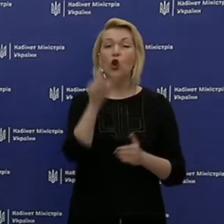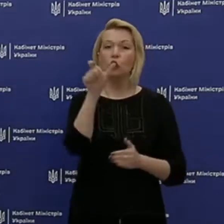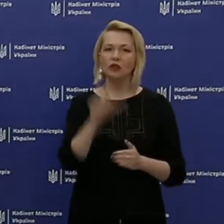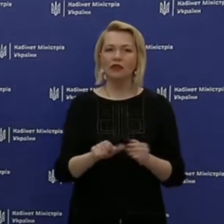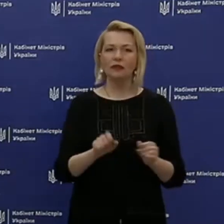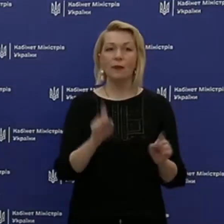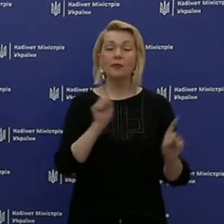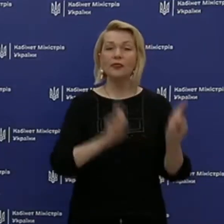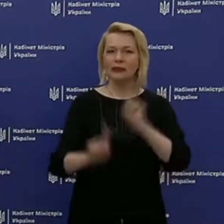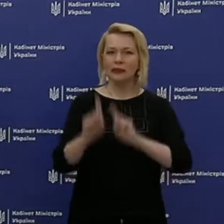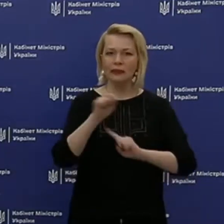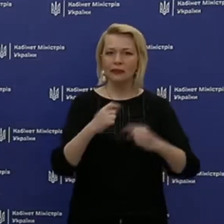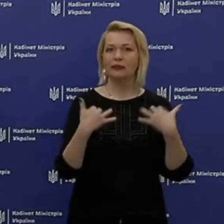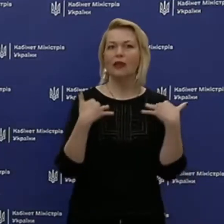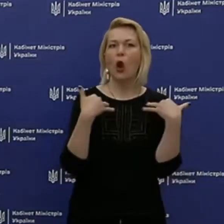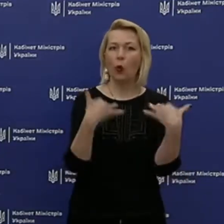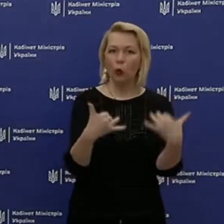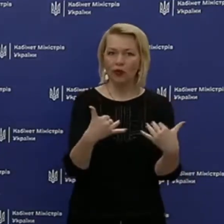де вона буде вже